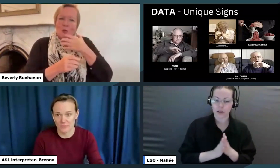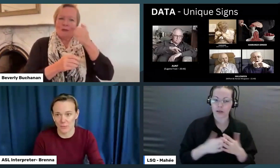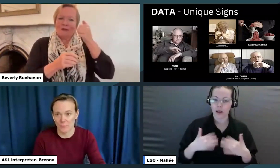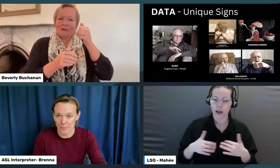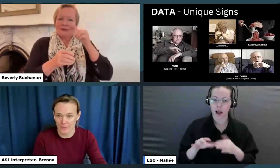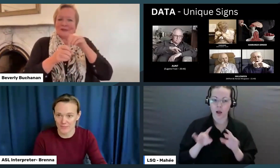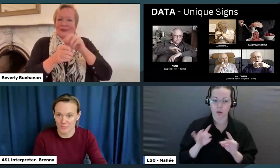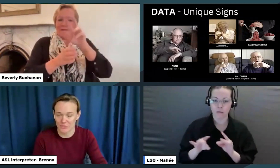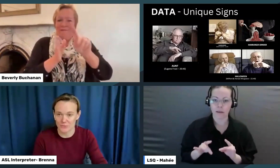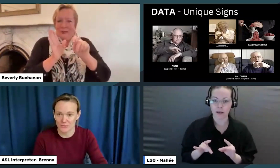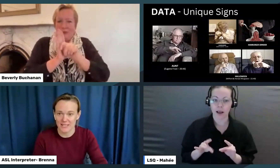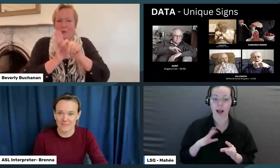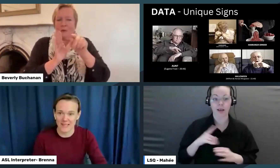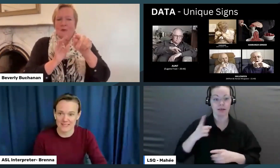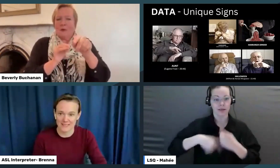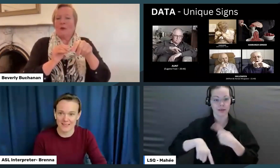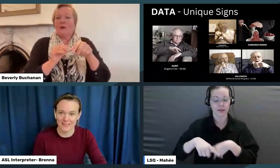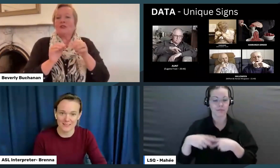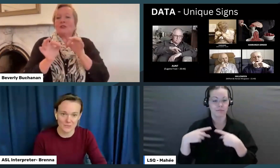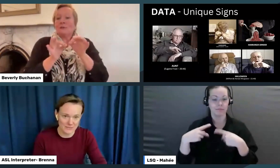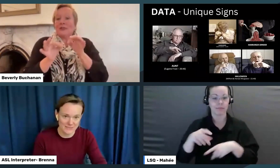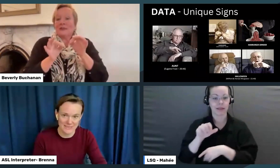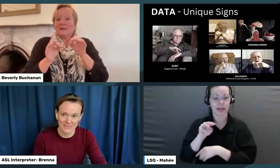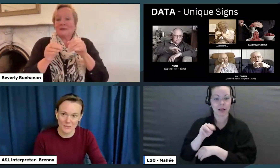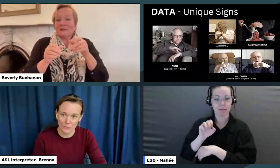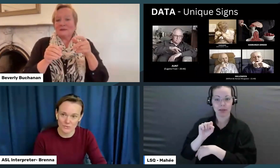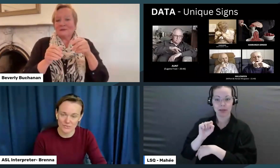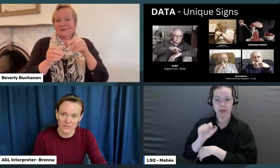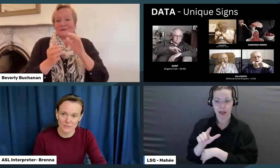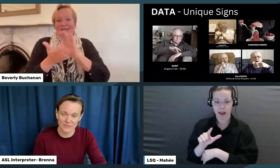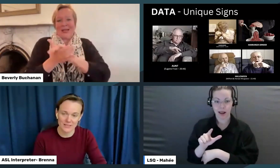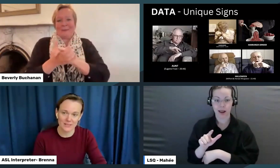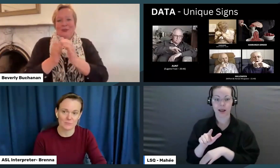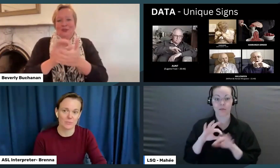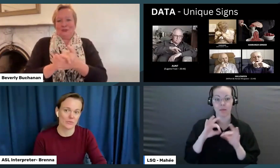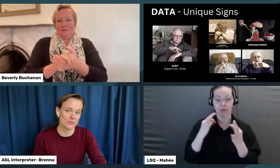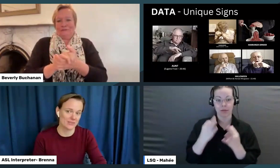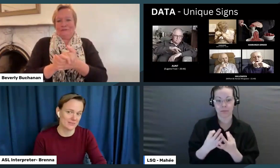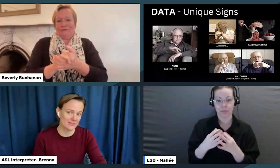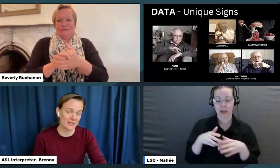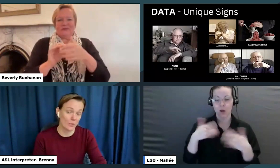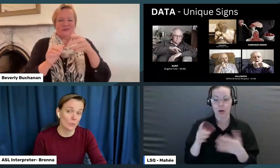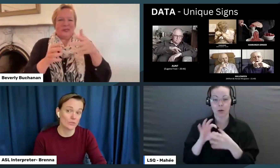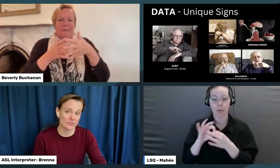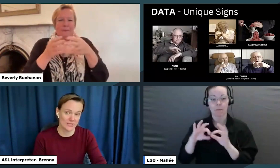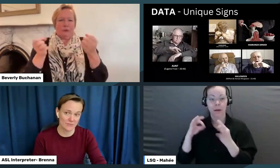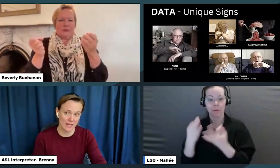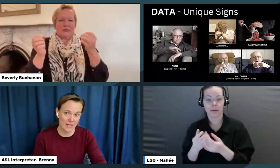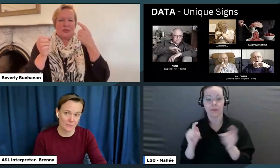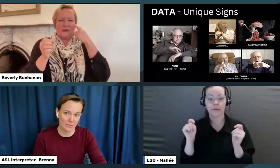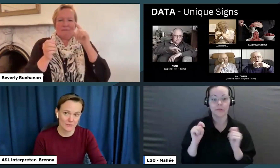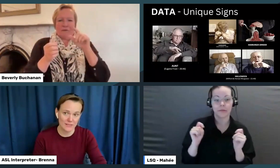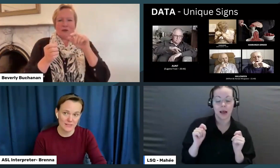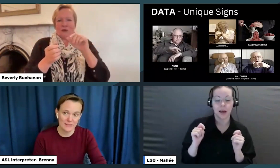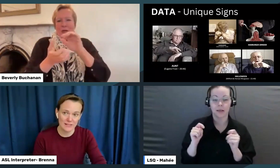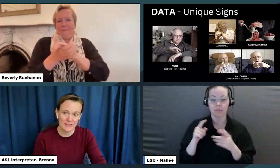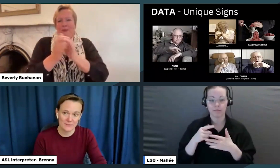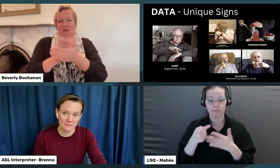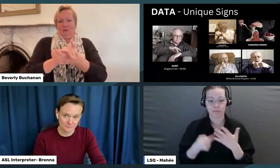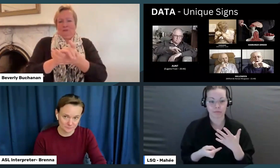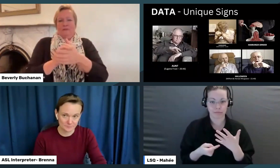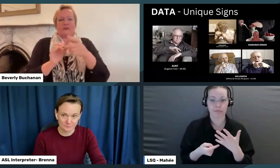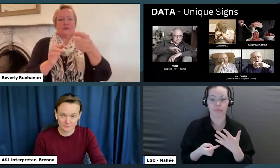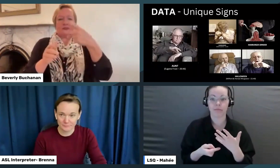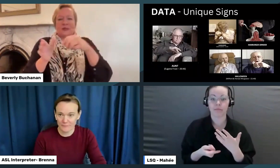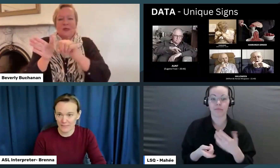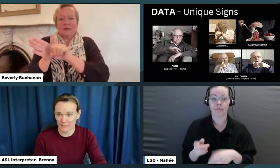intergénérationnel. Et mes parents utilisaient ce signe-là. On voit des anciennes vidéos que les gens utilisaient un ancien signe pour le